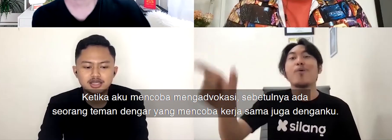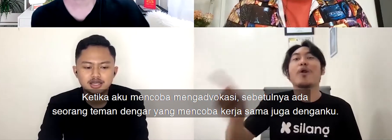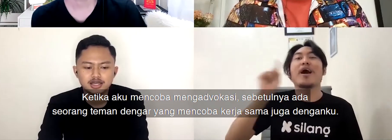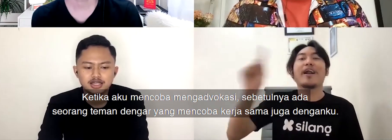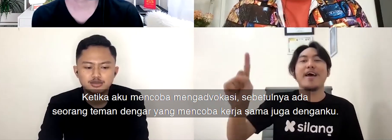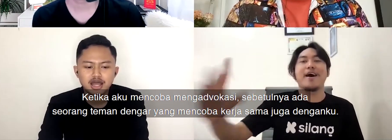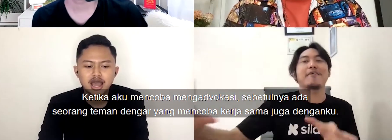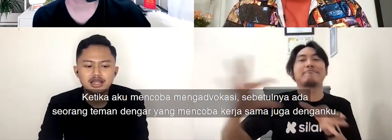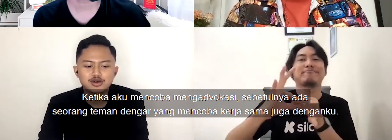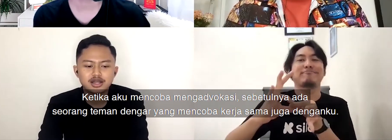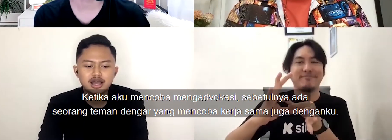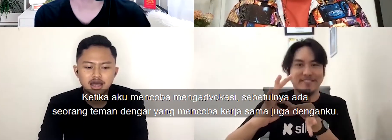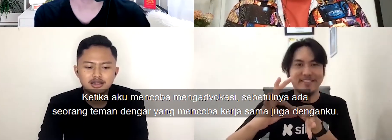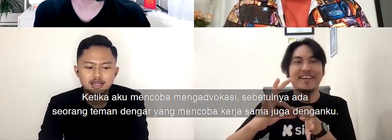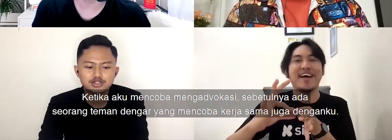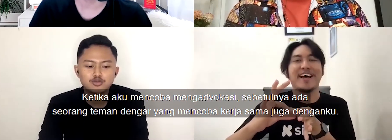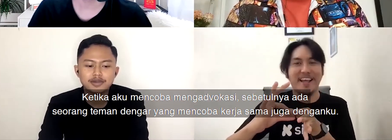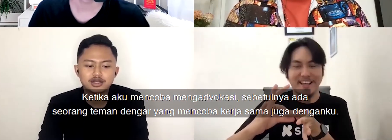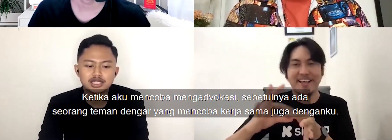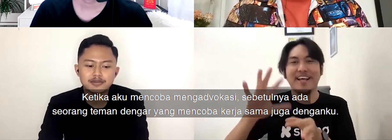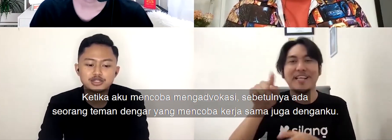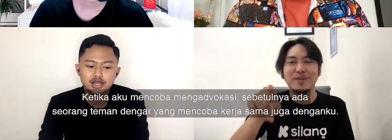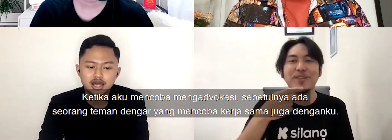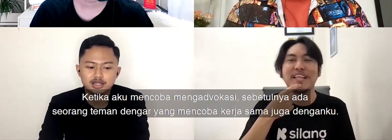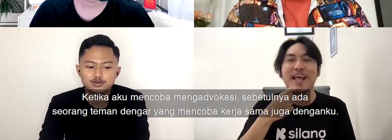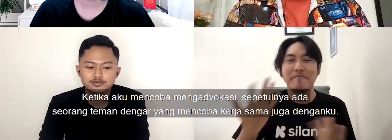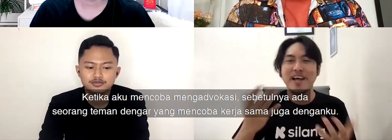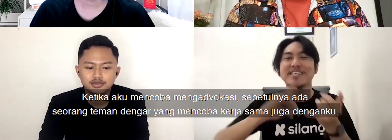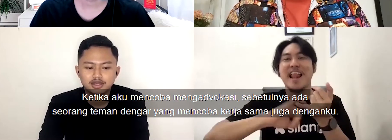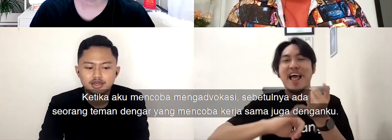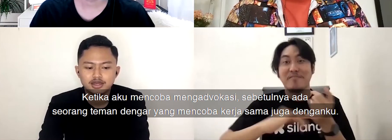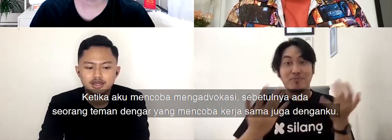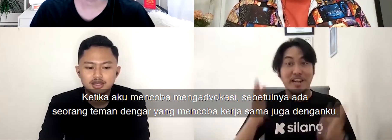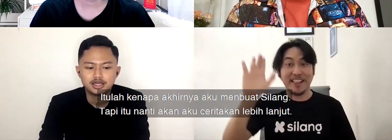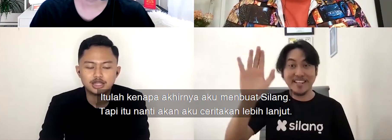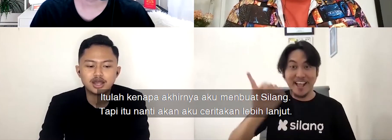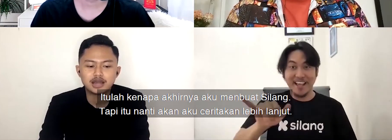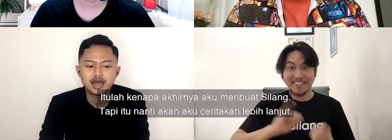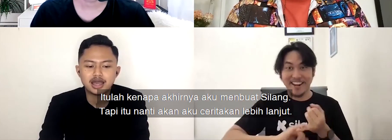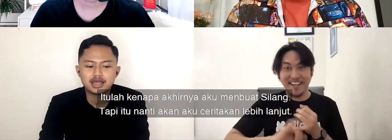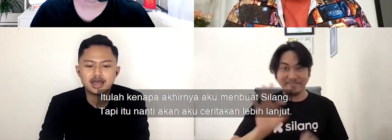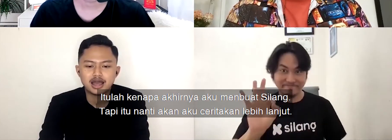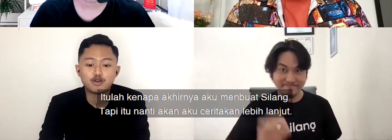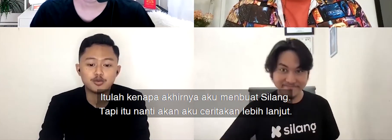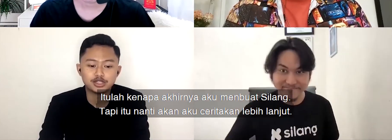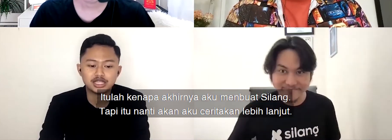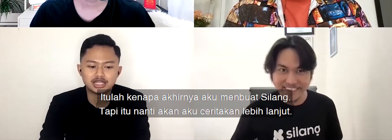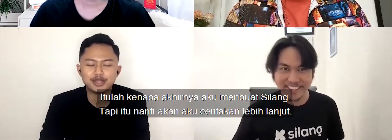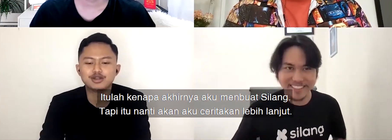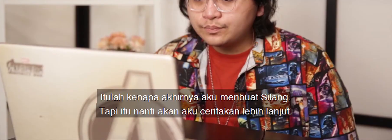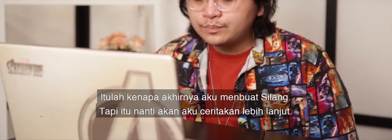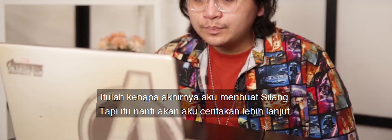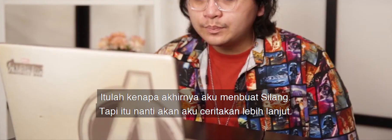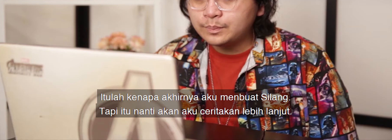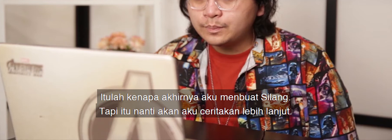lokasi seblak ada seorang dengar yang coba bekerja sama juga dengan Itulah kenapa akhirnya aku membuat